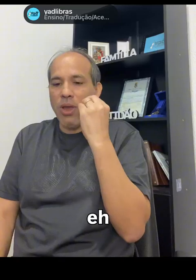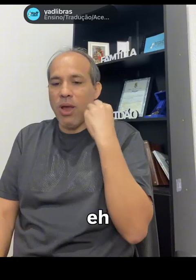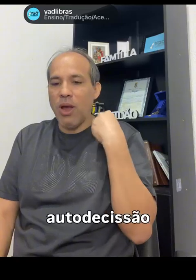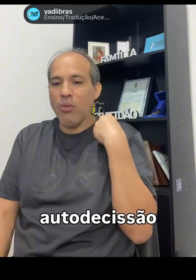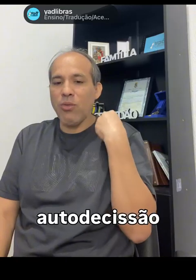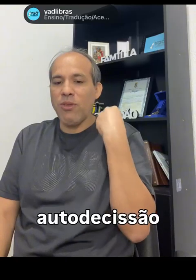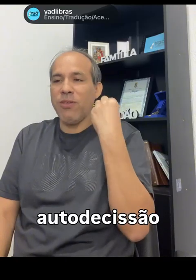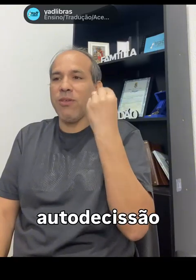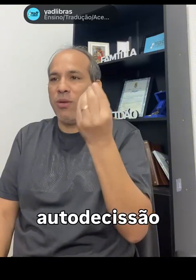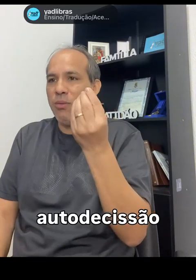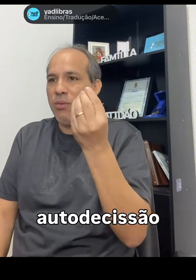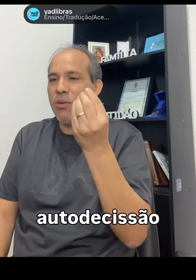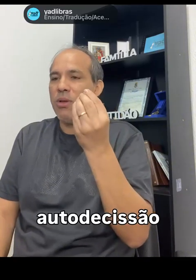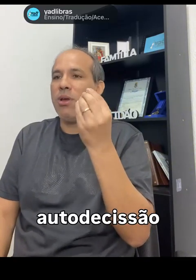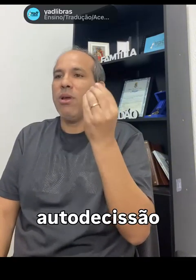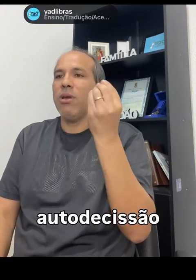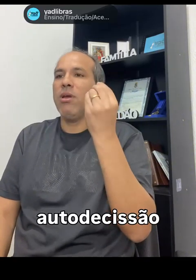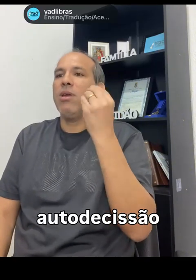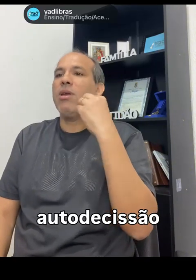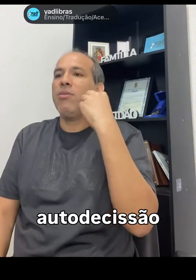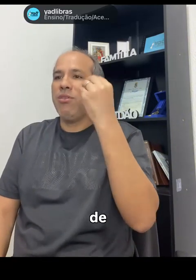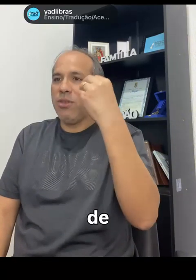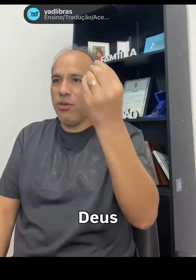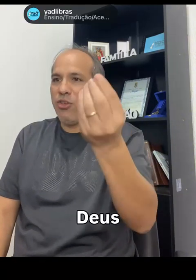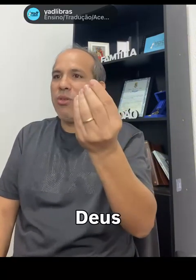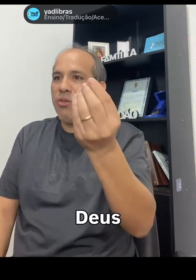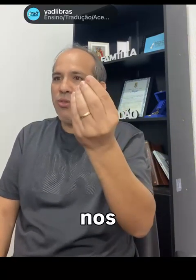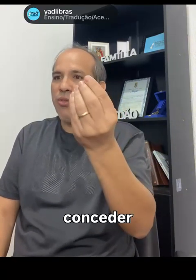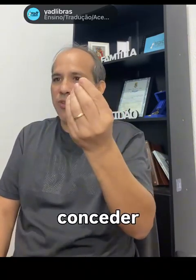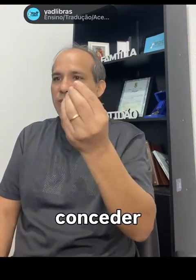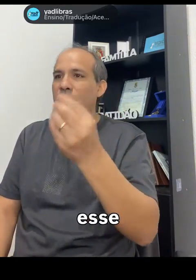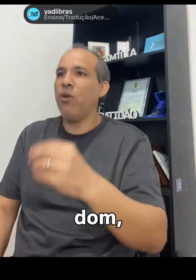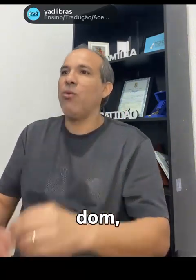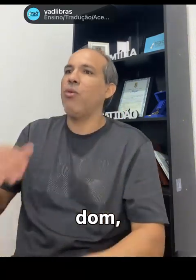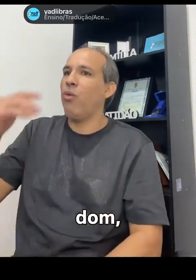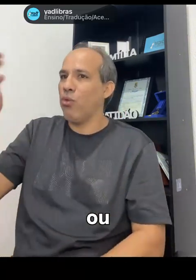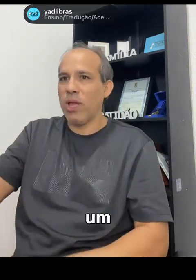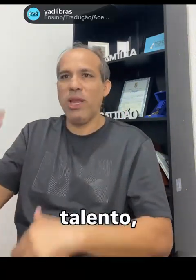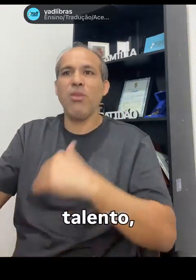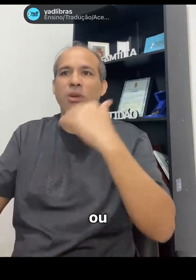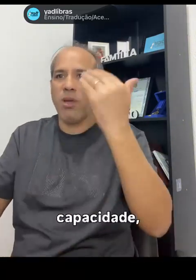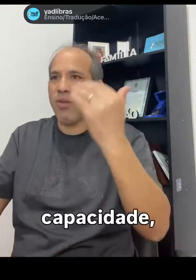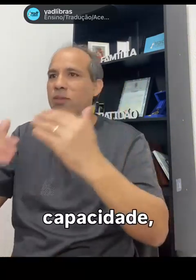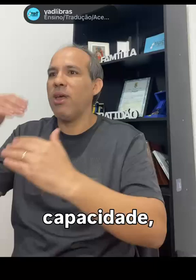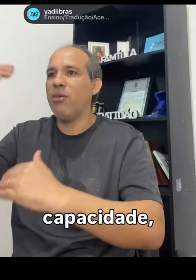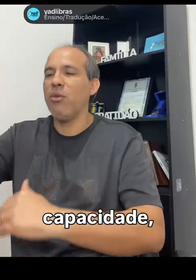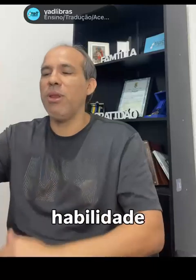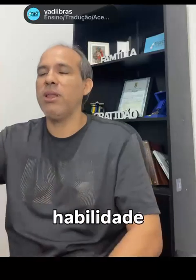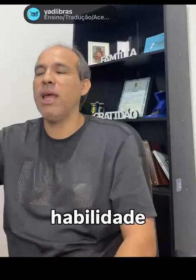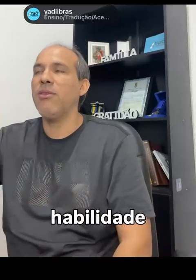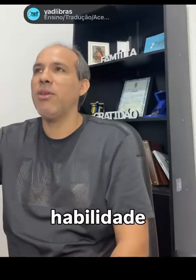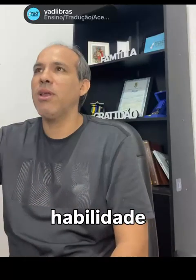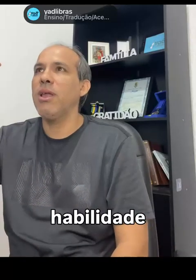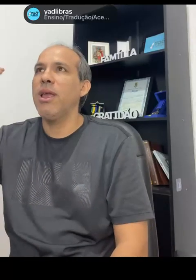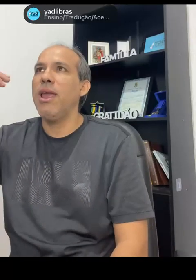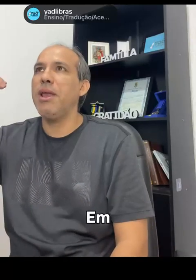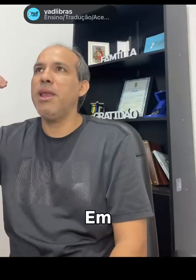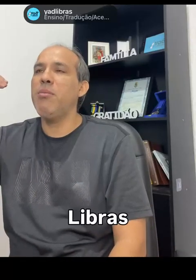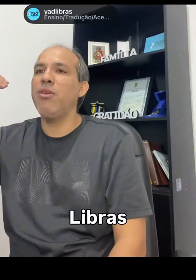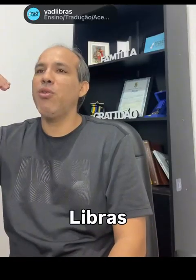a autodecisão de Deus nos conceder esse dom, ou um talento, uma capacidade, uma habilidade. Em Libras, eu não